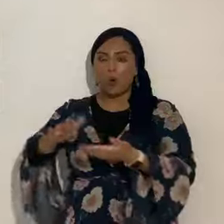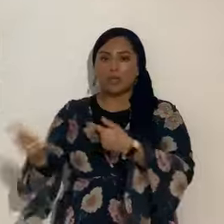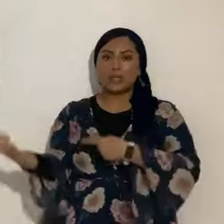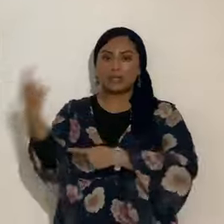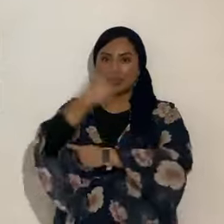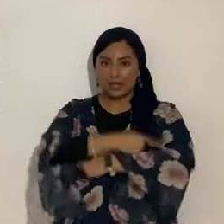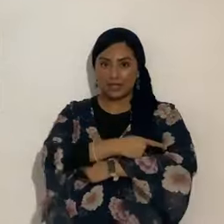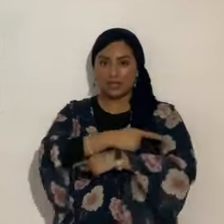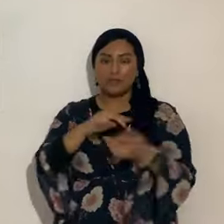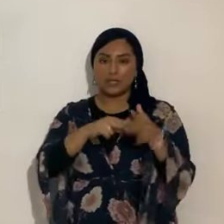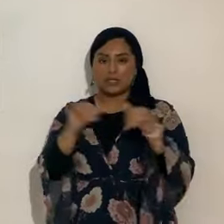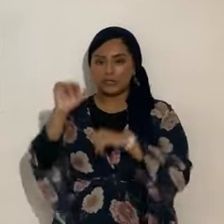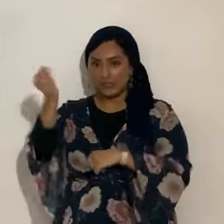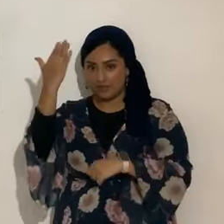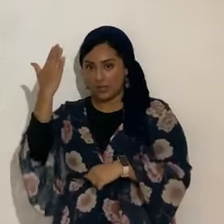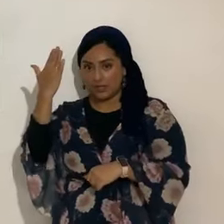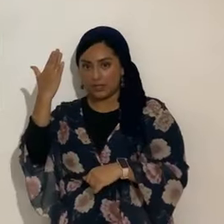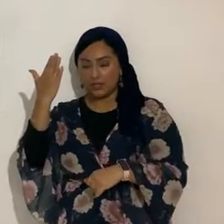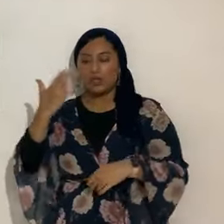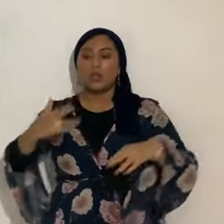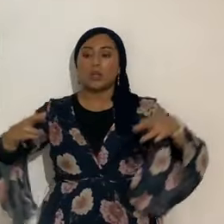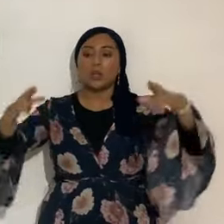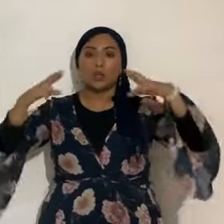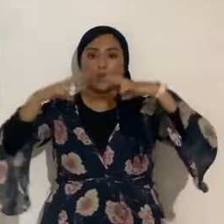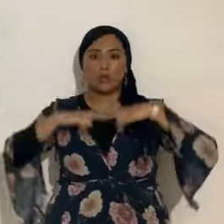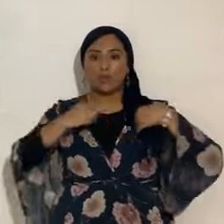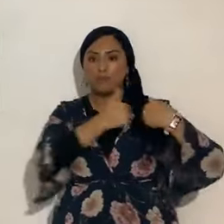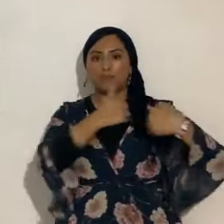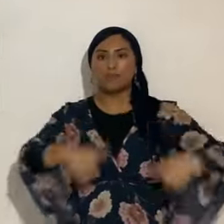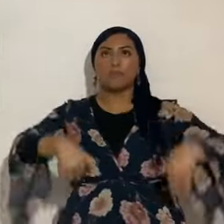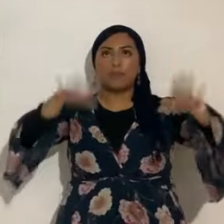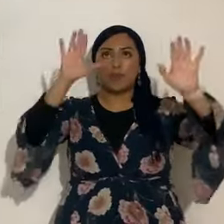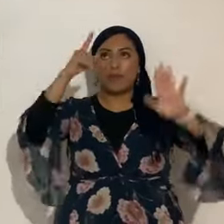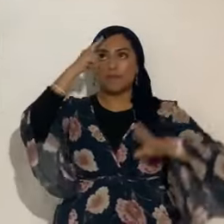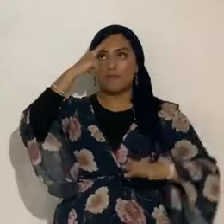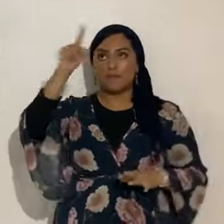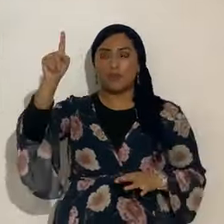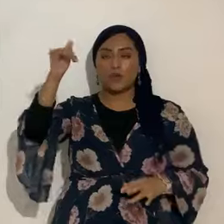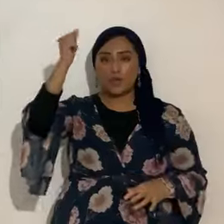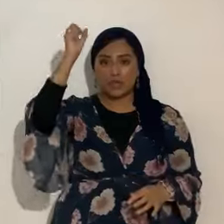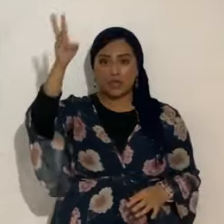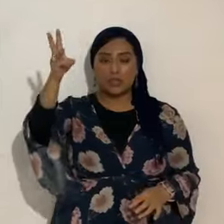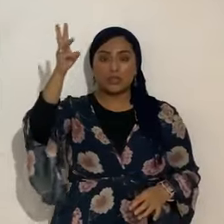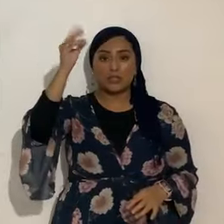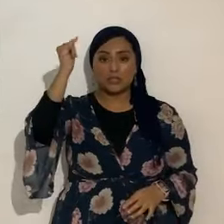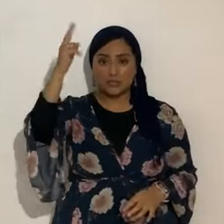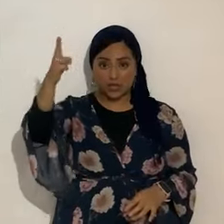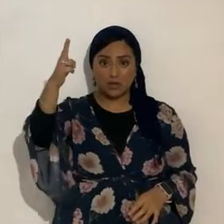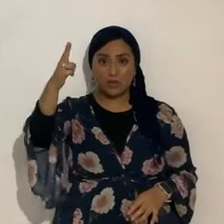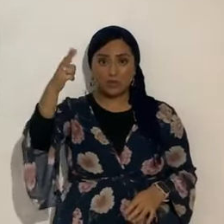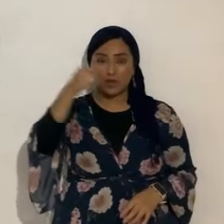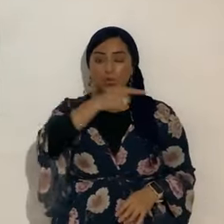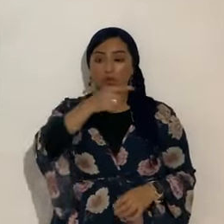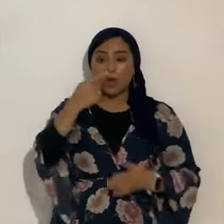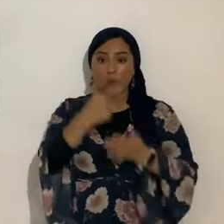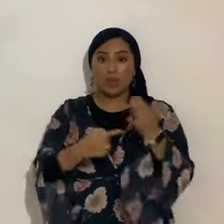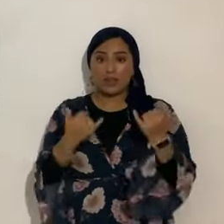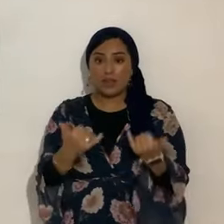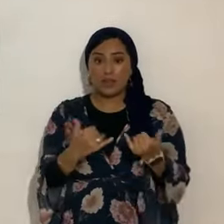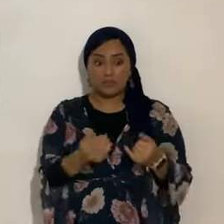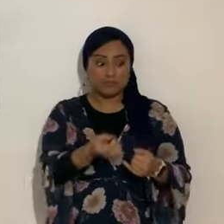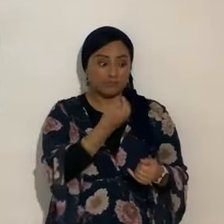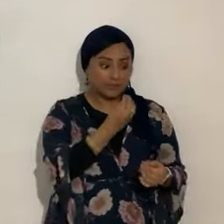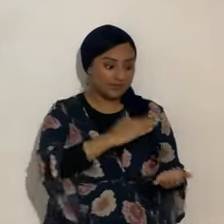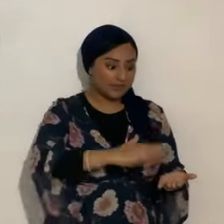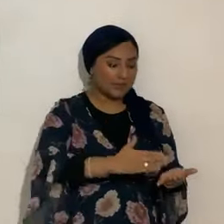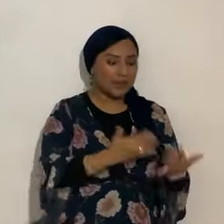sea Shabbat, el reposo consagrado a Yahshua, Yahweh. Lo que habéis de cocer, cocerlo hoy, y lo que